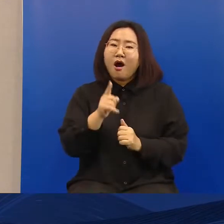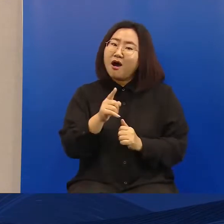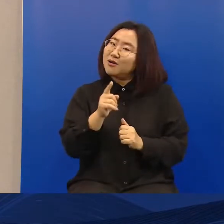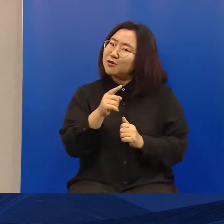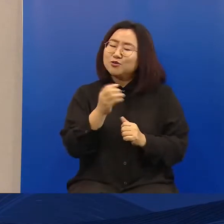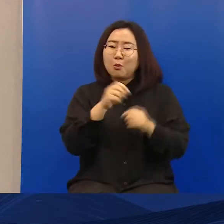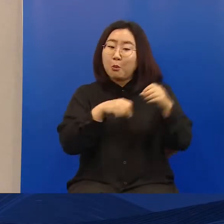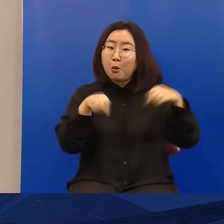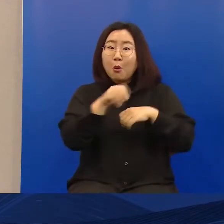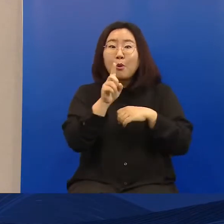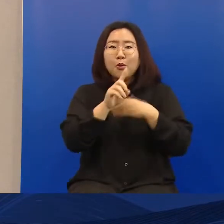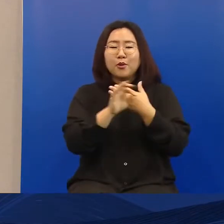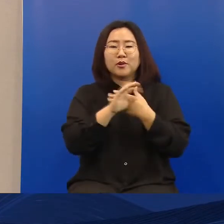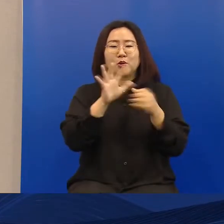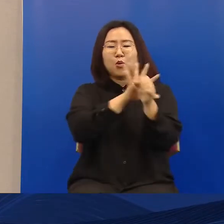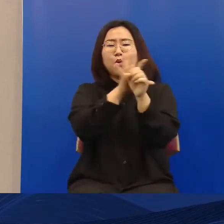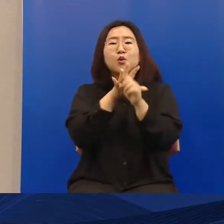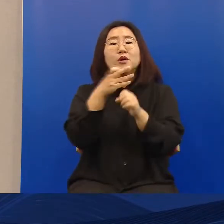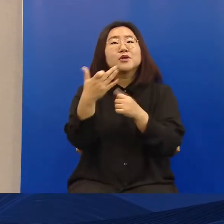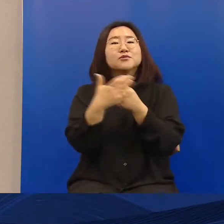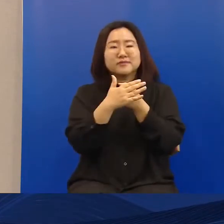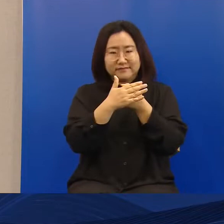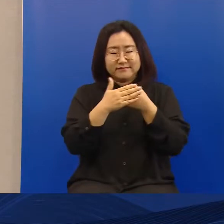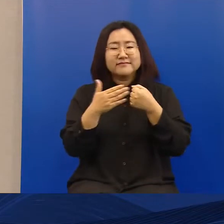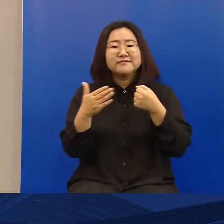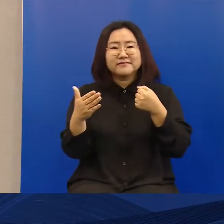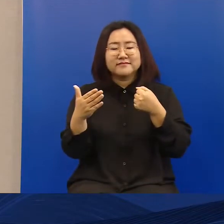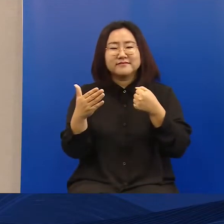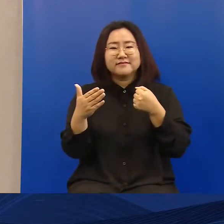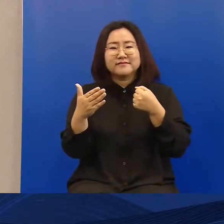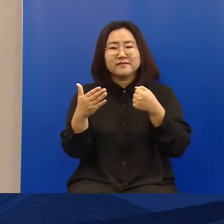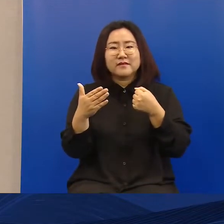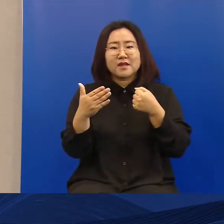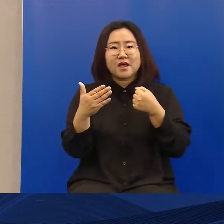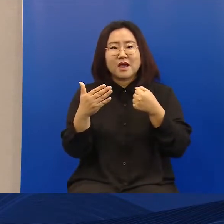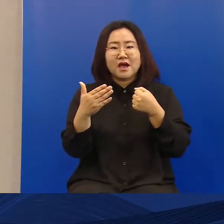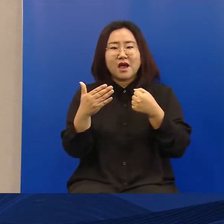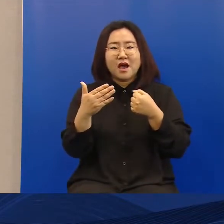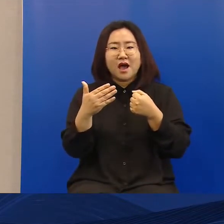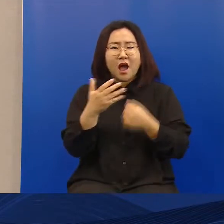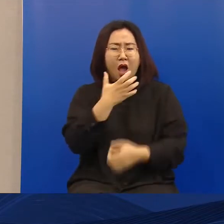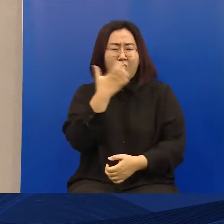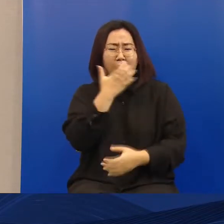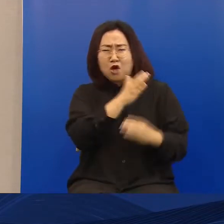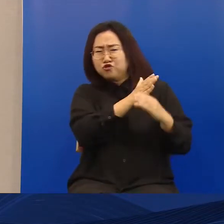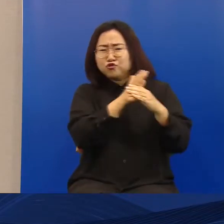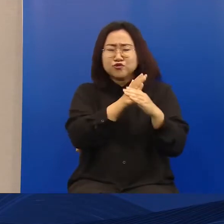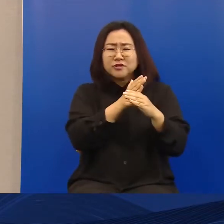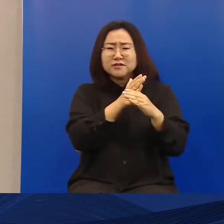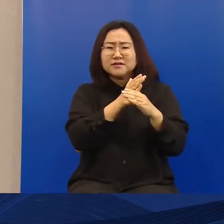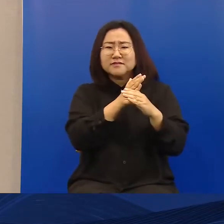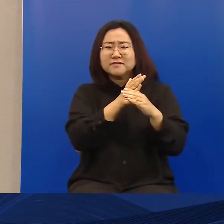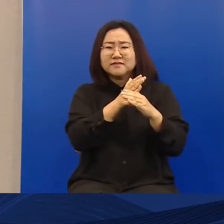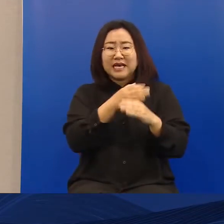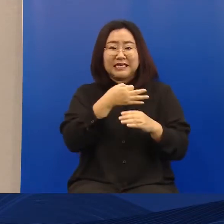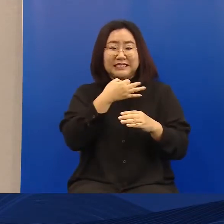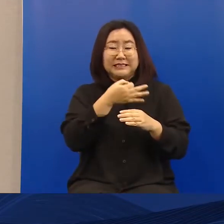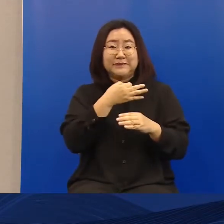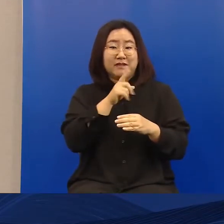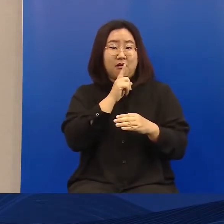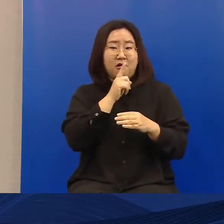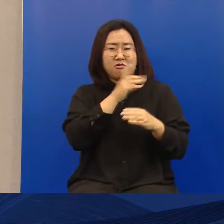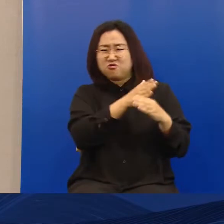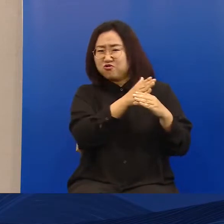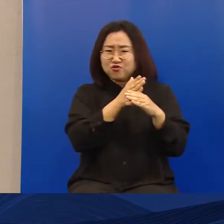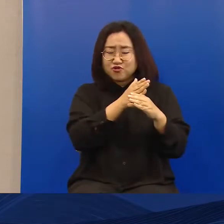아이러니하게도 이 코로나19 사태로 인해서 청인 중심으로 움직여지는, 즉 음성 언어